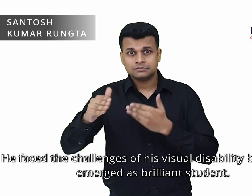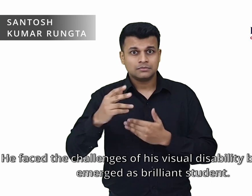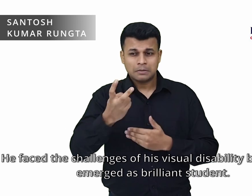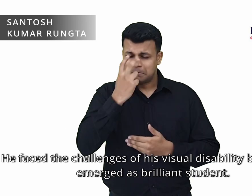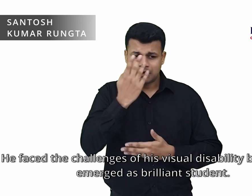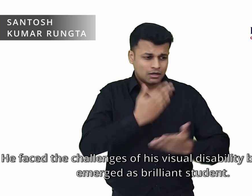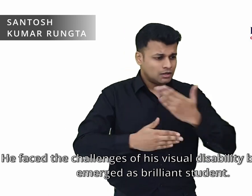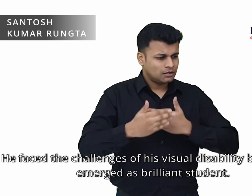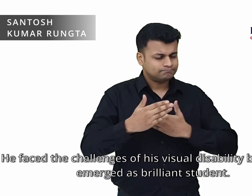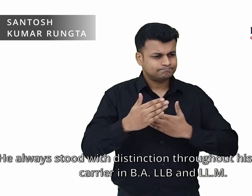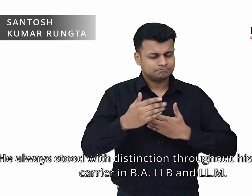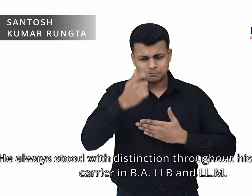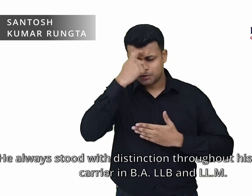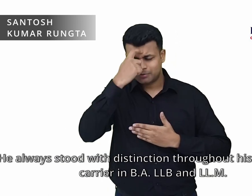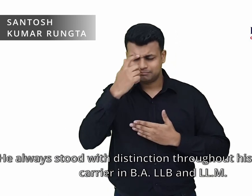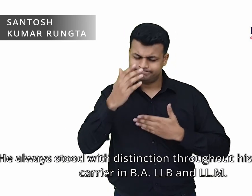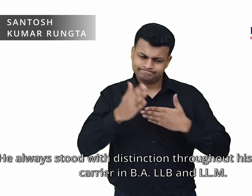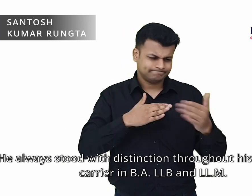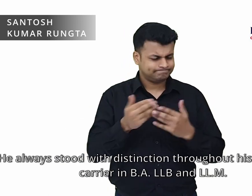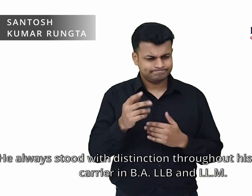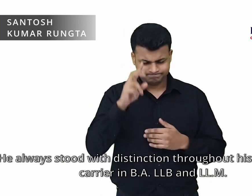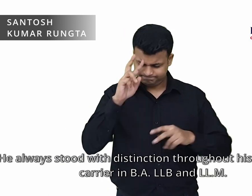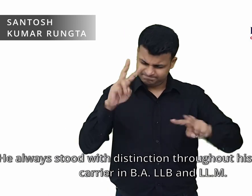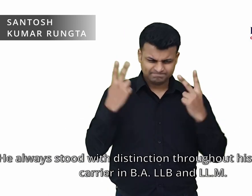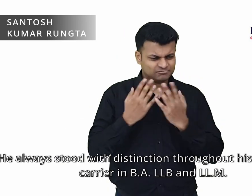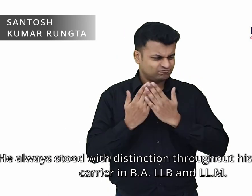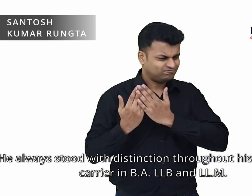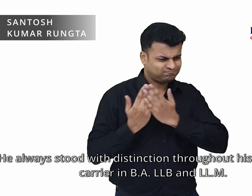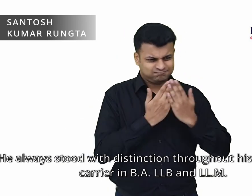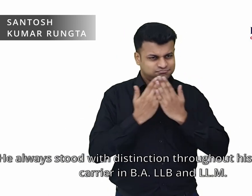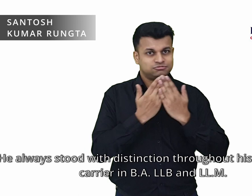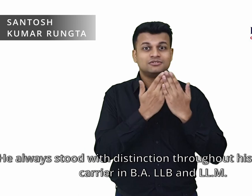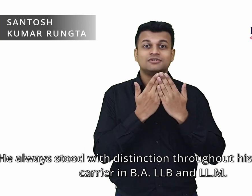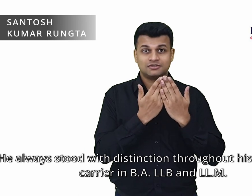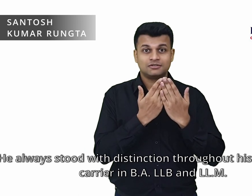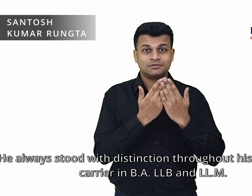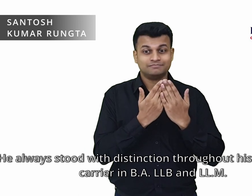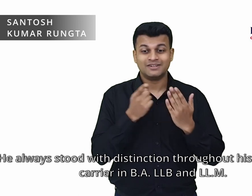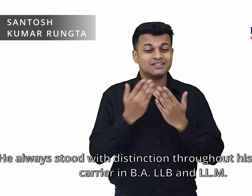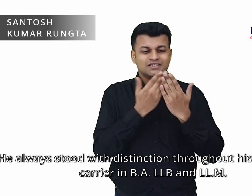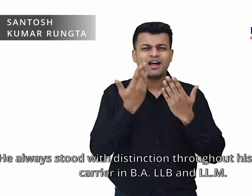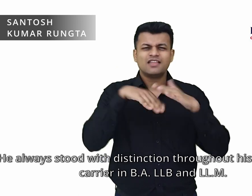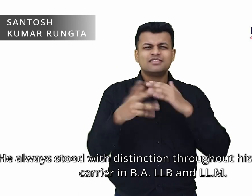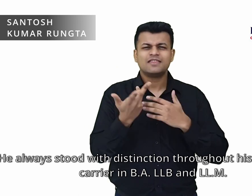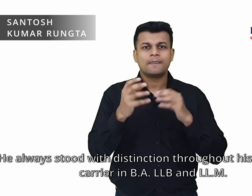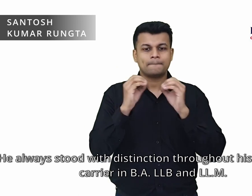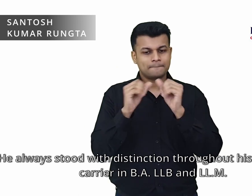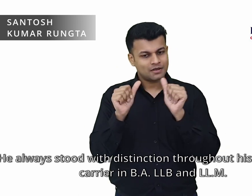रूप में उभरे। वो हमेशा अपने एकेडमिक करियर यानी बीए, एलएलबी और एलएलएम के दौरान